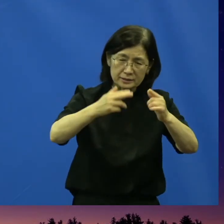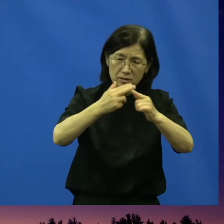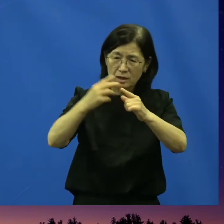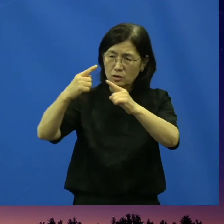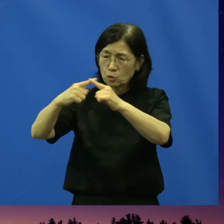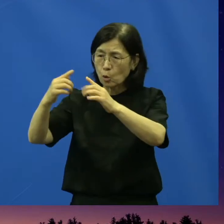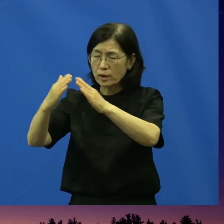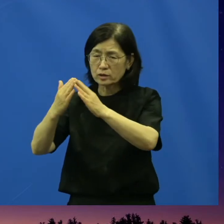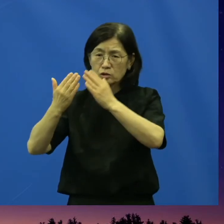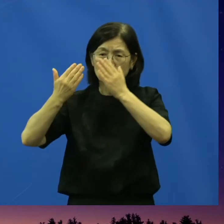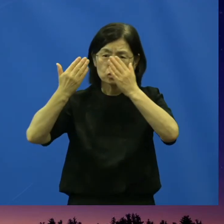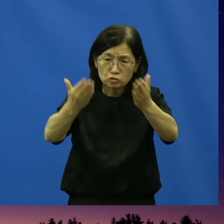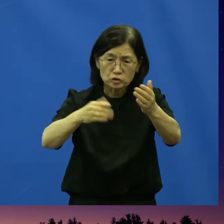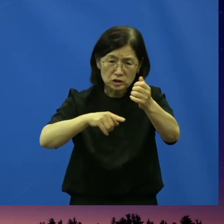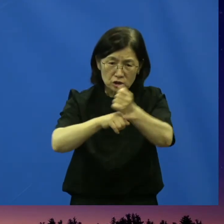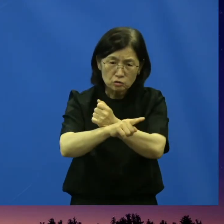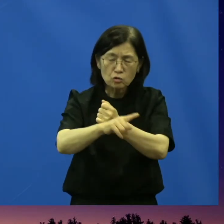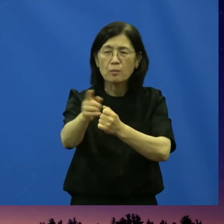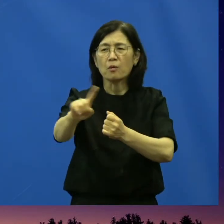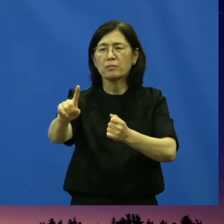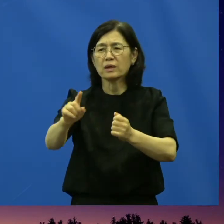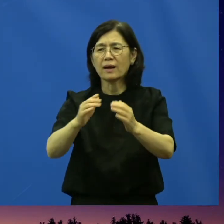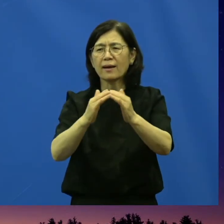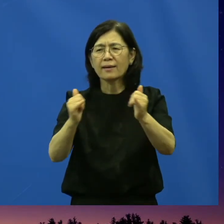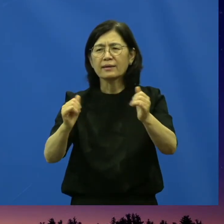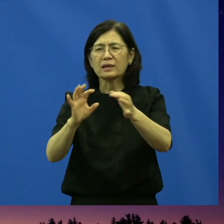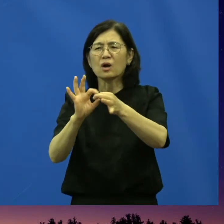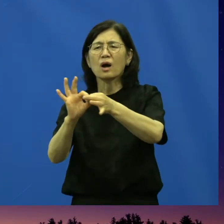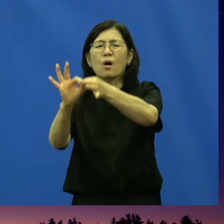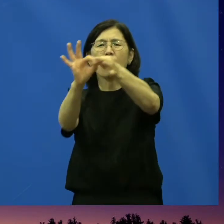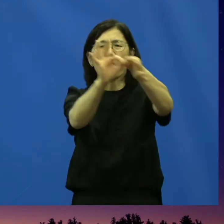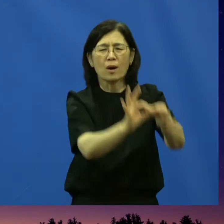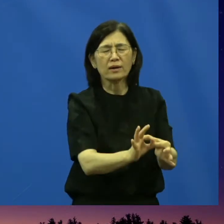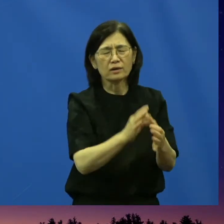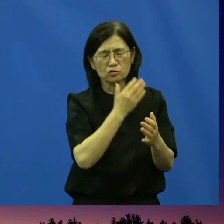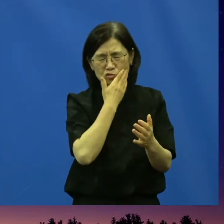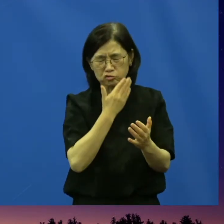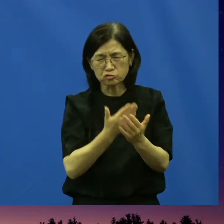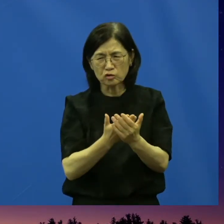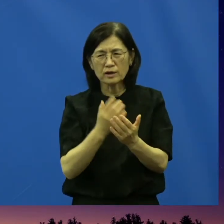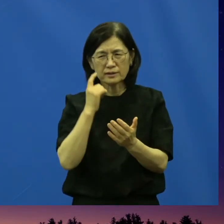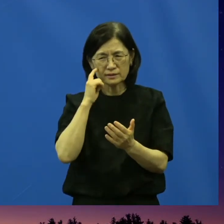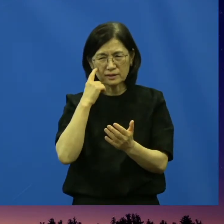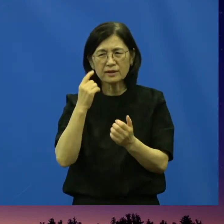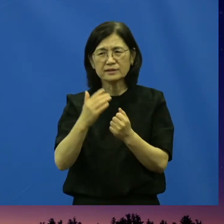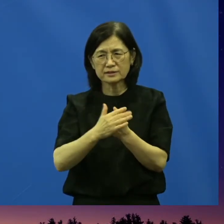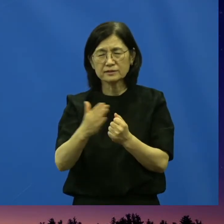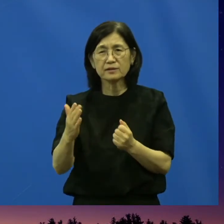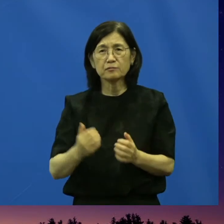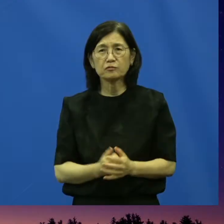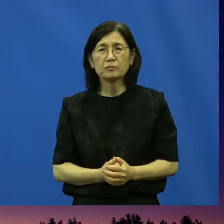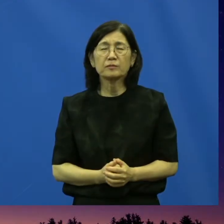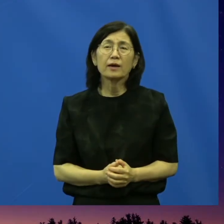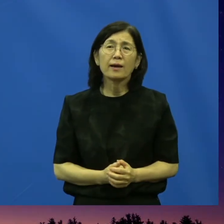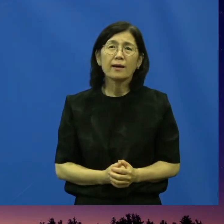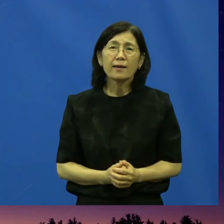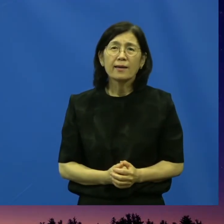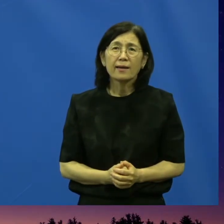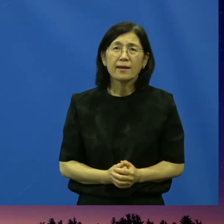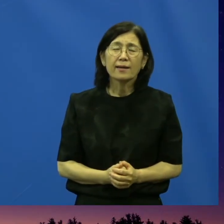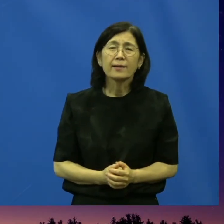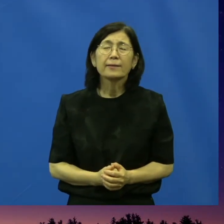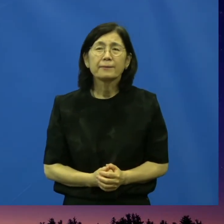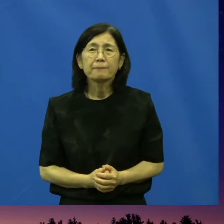관계예요. 관계가 아니면 가정과 교회가 있을 이유가 없어요. 각자 알아서 하면 되는 거지. 그죠? 애 낳고 그러면